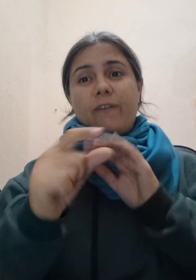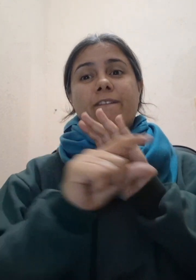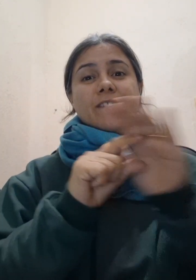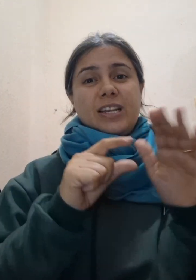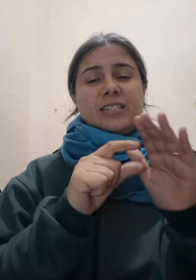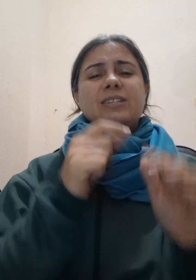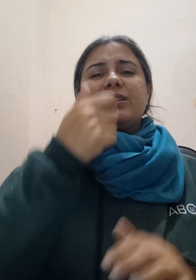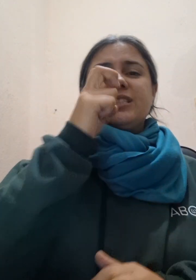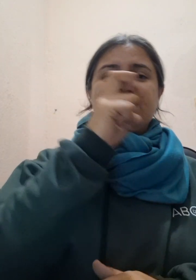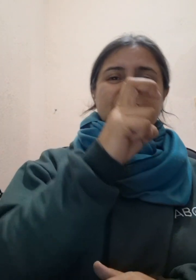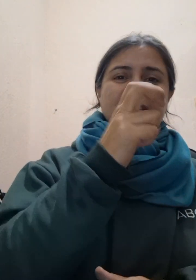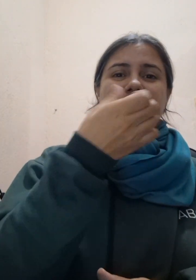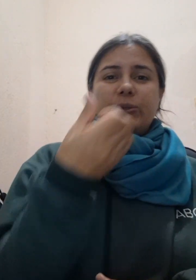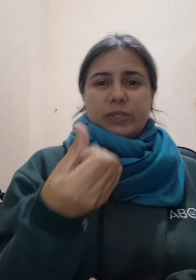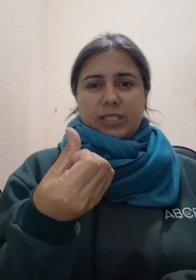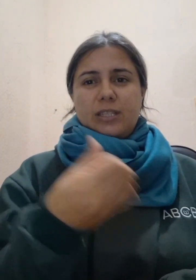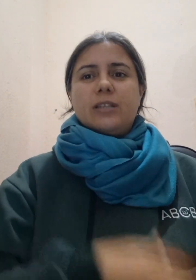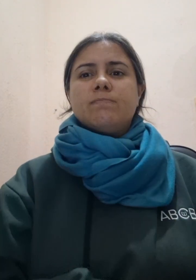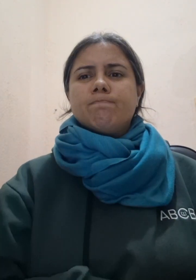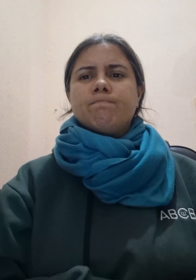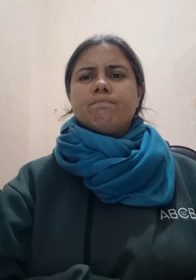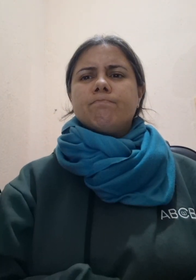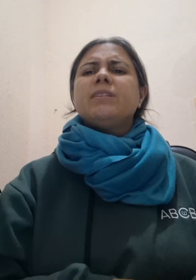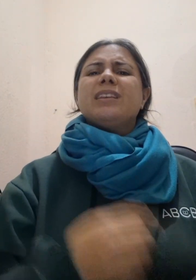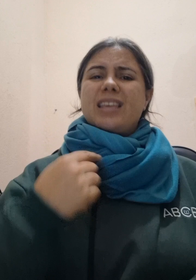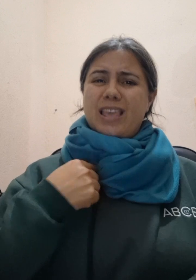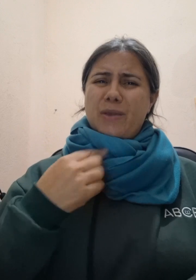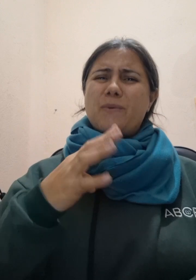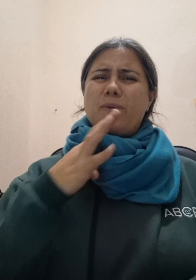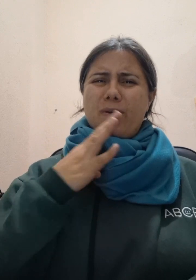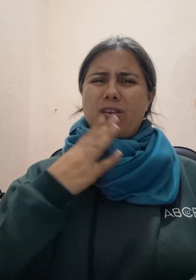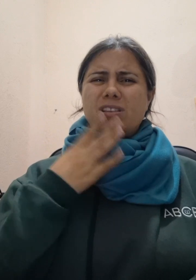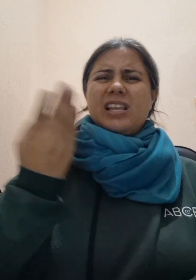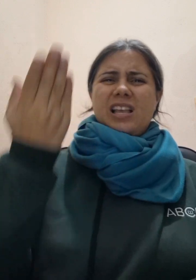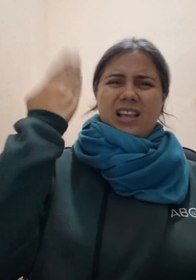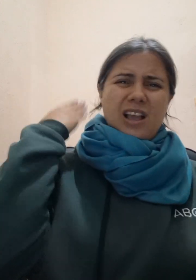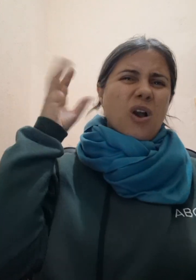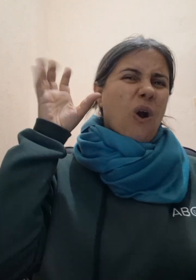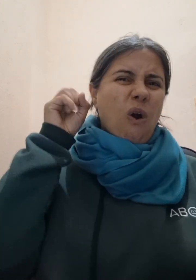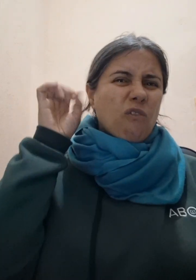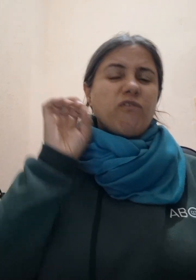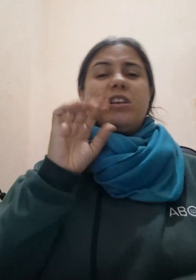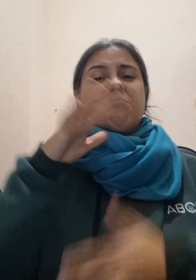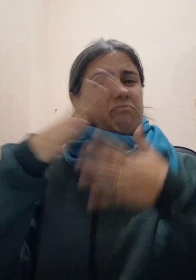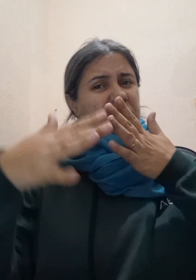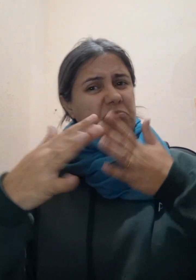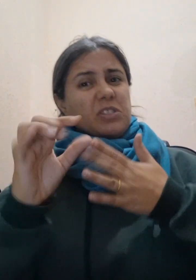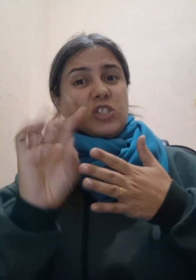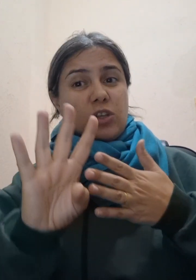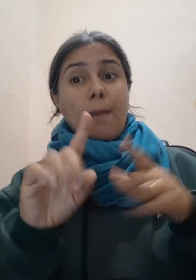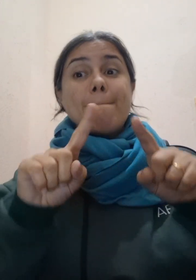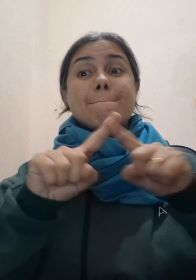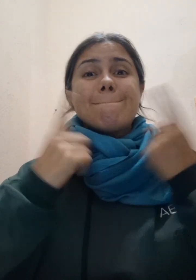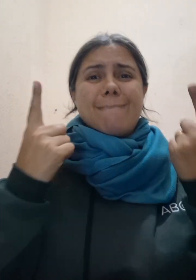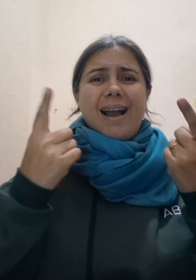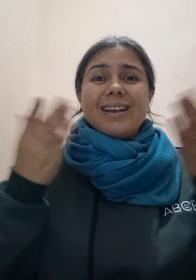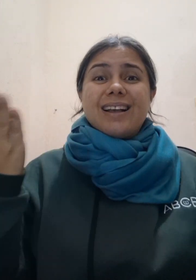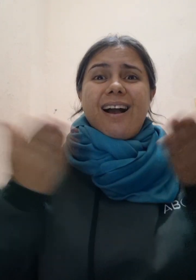não podem nunca dar errado, ser frustrados. Jó, capítulo 42, versículo